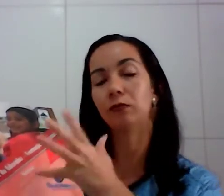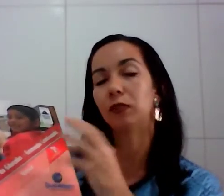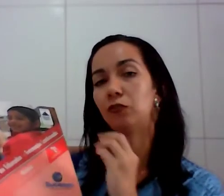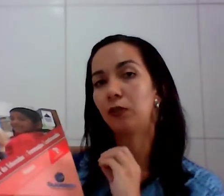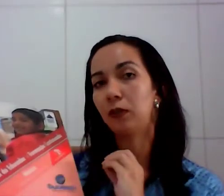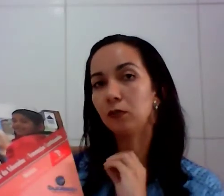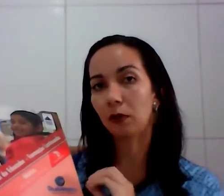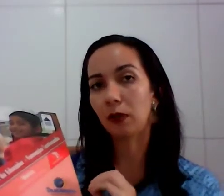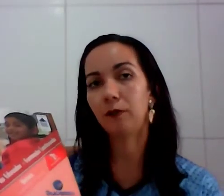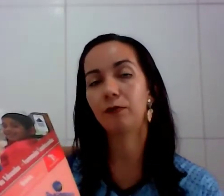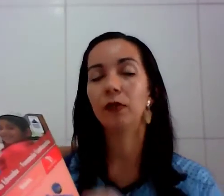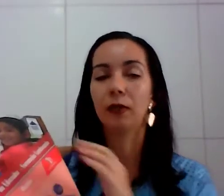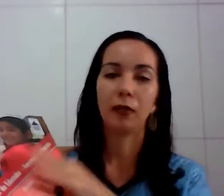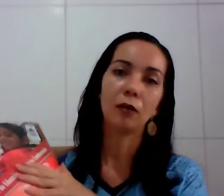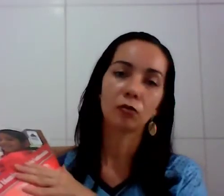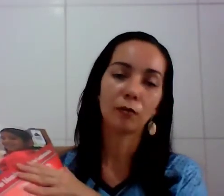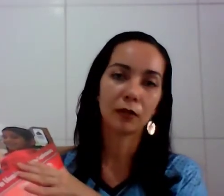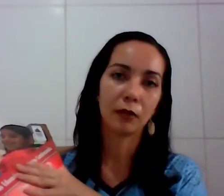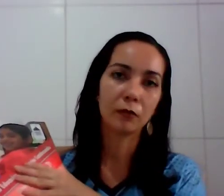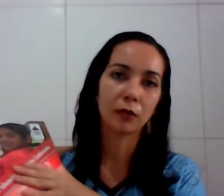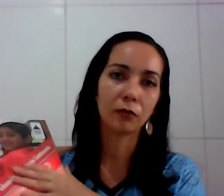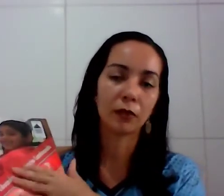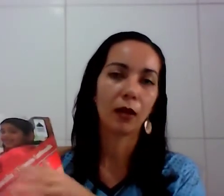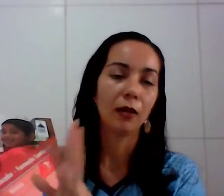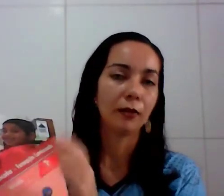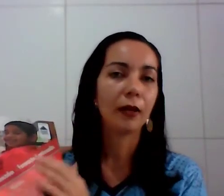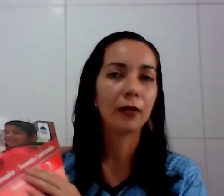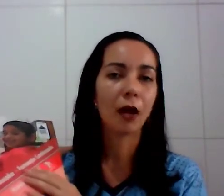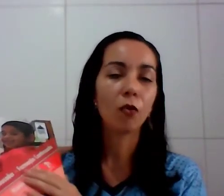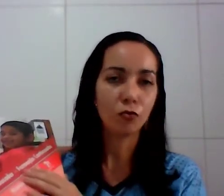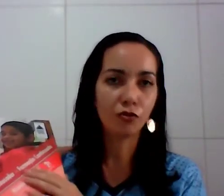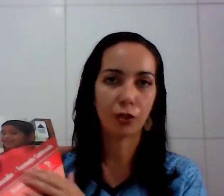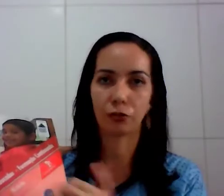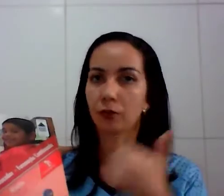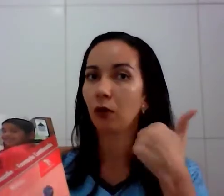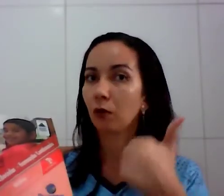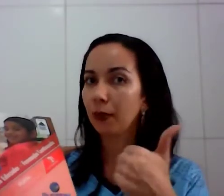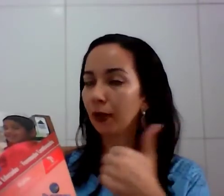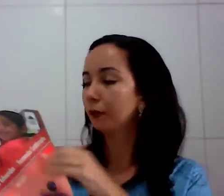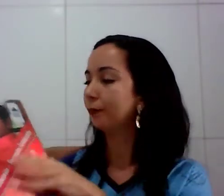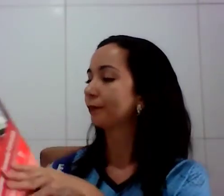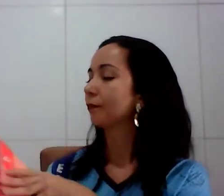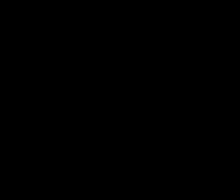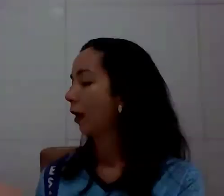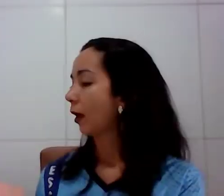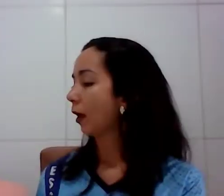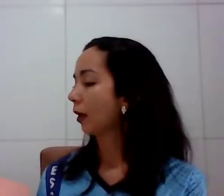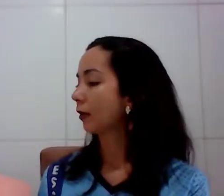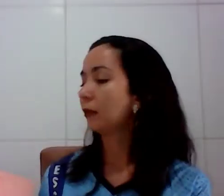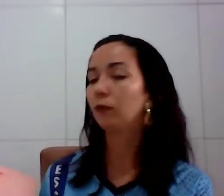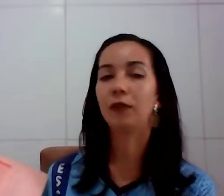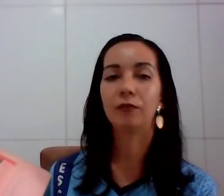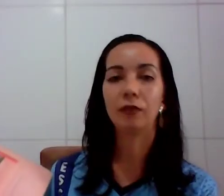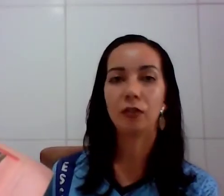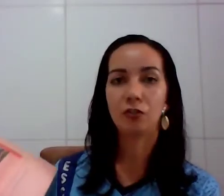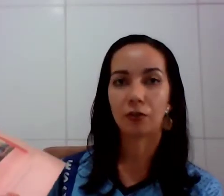você adquirir o seu livro e aí nós começaremos a usar daqui a alguns dias. Combinado? Aqui no livro de